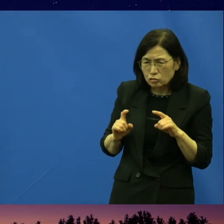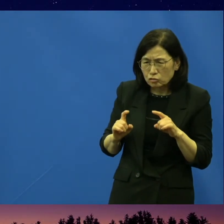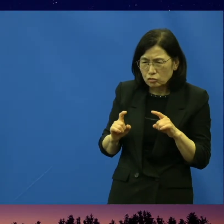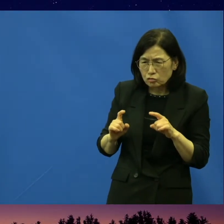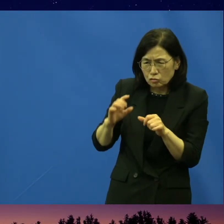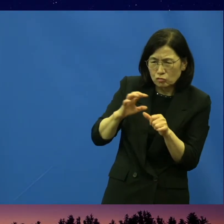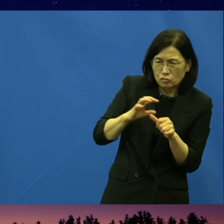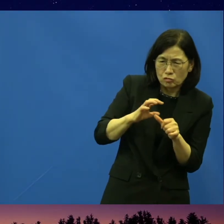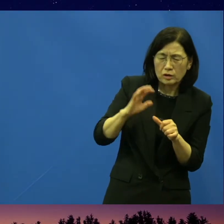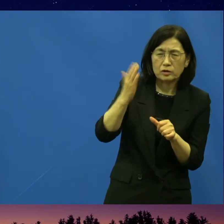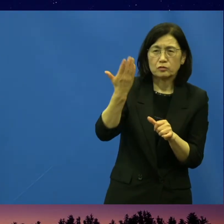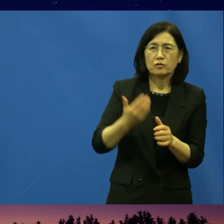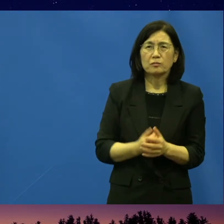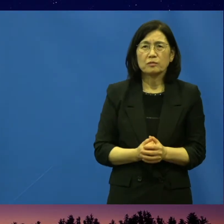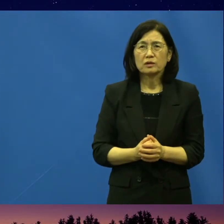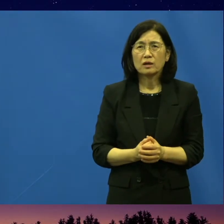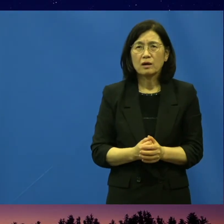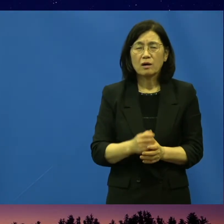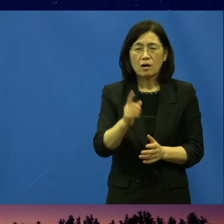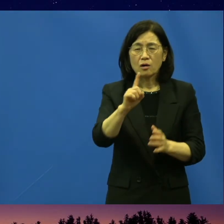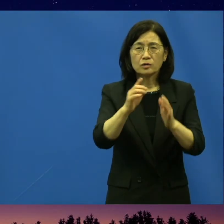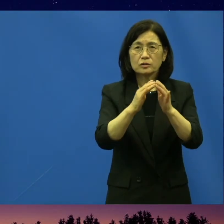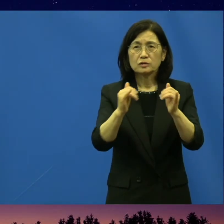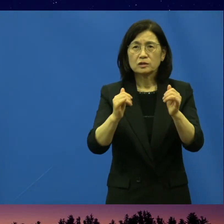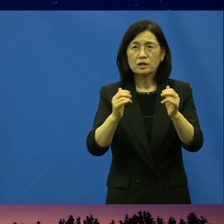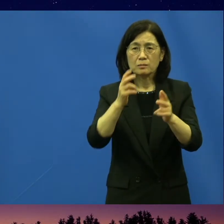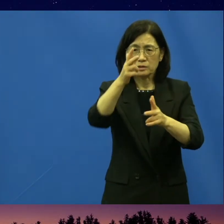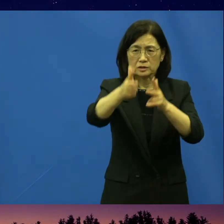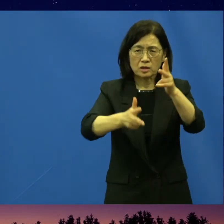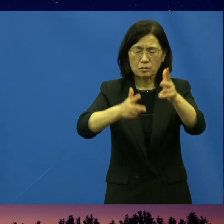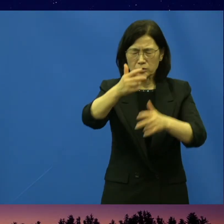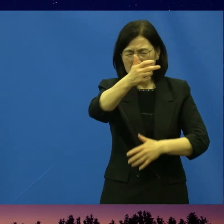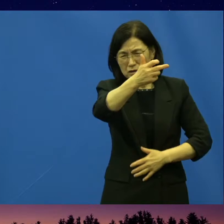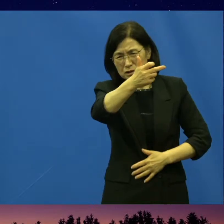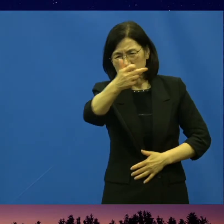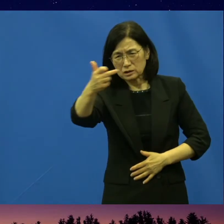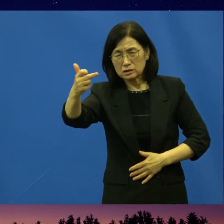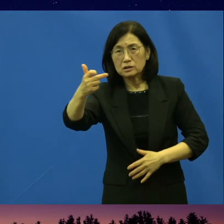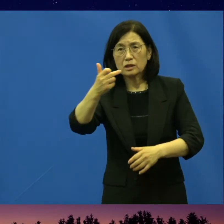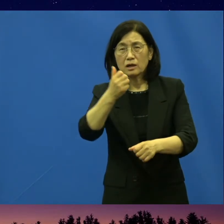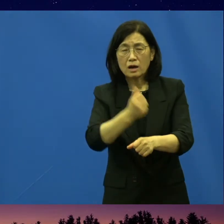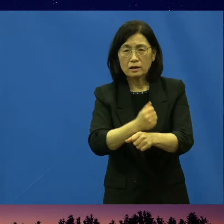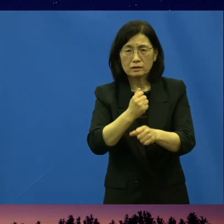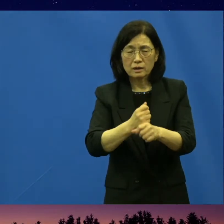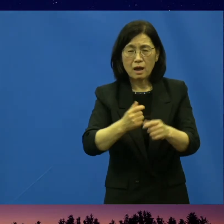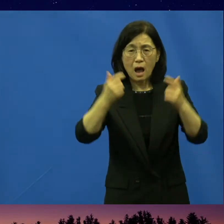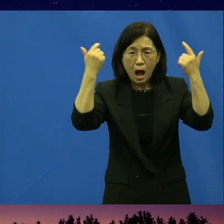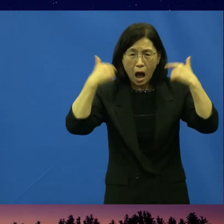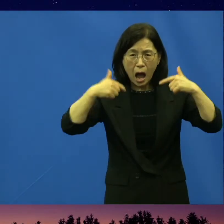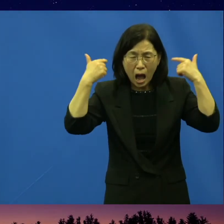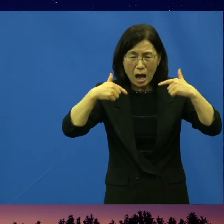어떤 사람은 사업을 크게 하는 사람인데 항상 무덤을 찾아요.